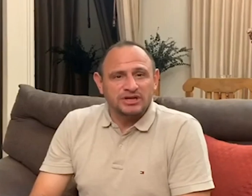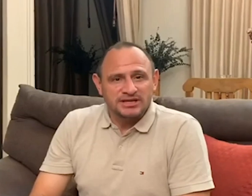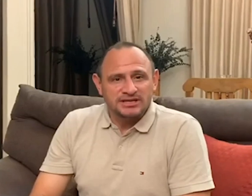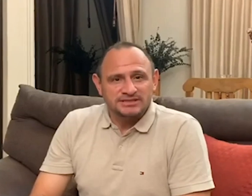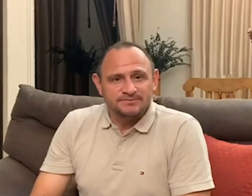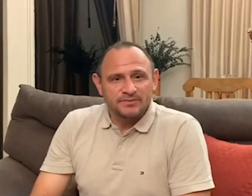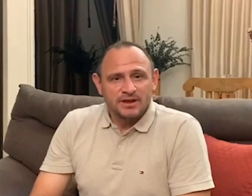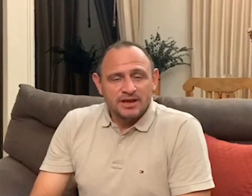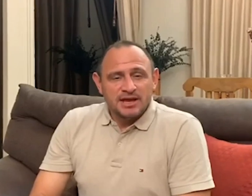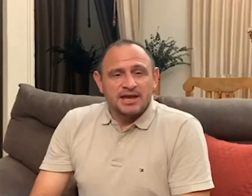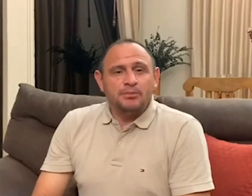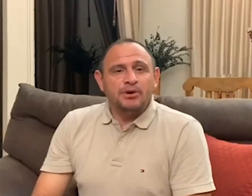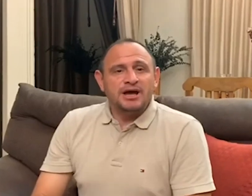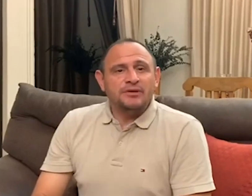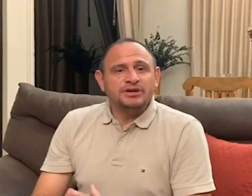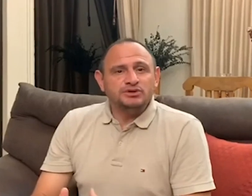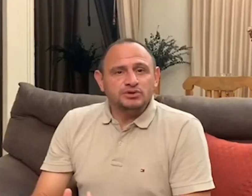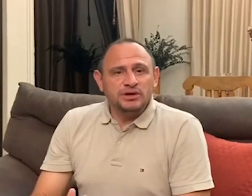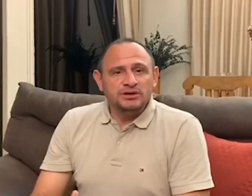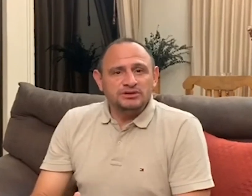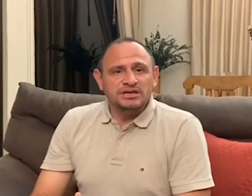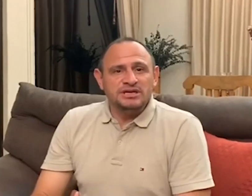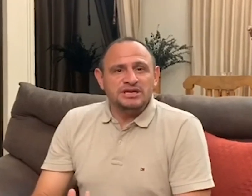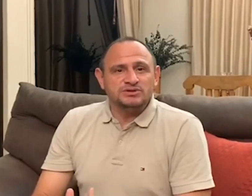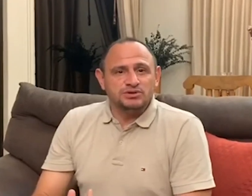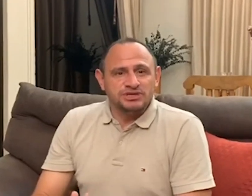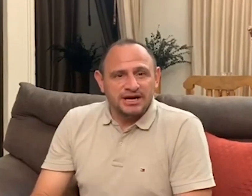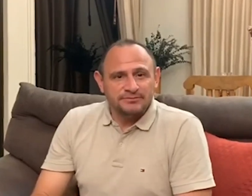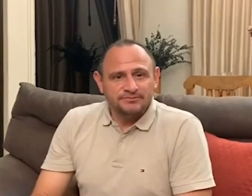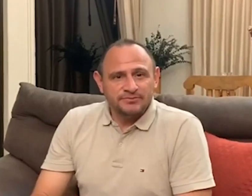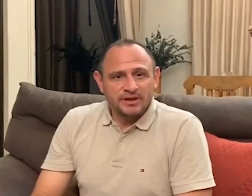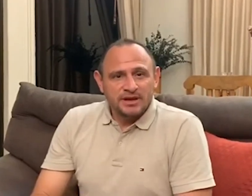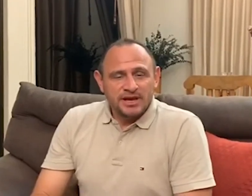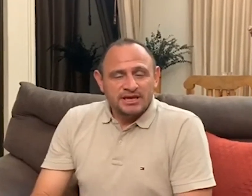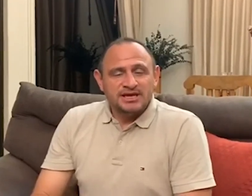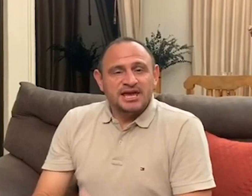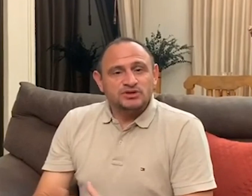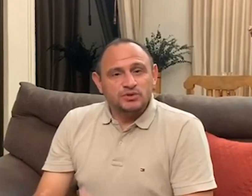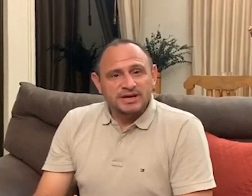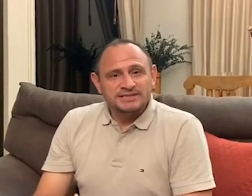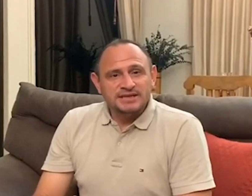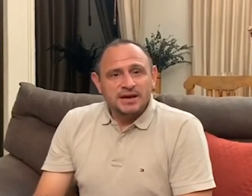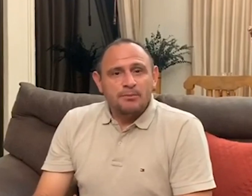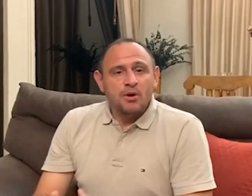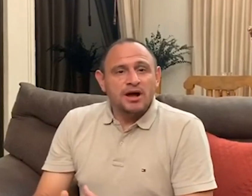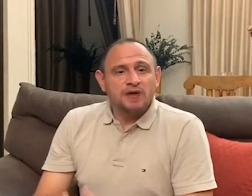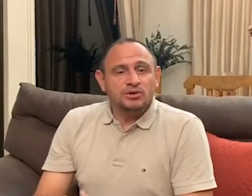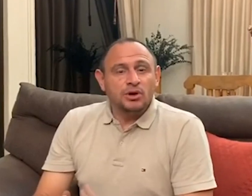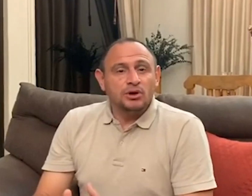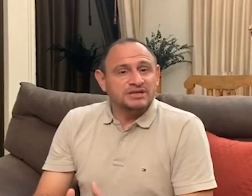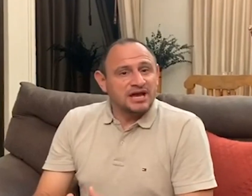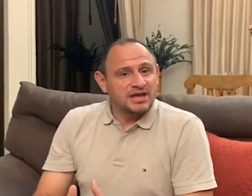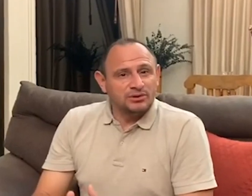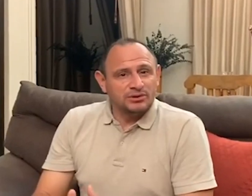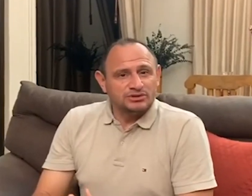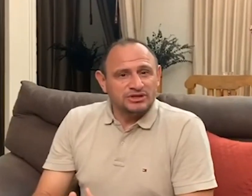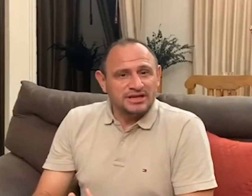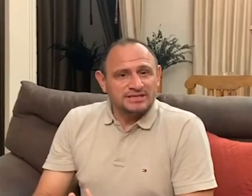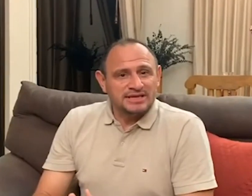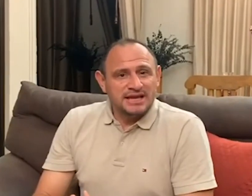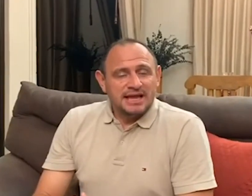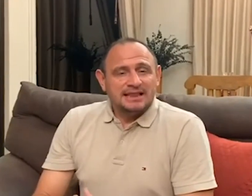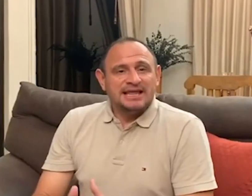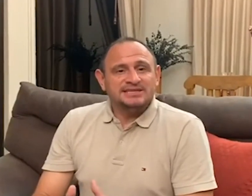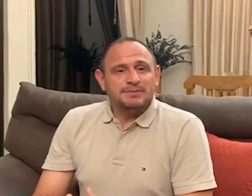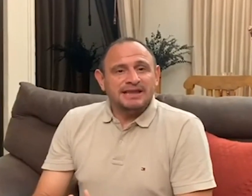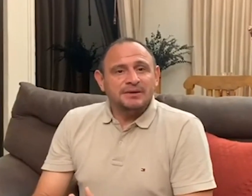todos ustedes, que puedan abrir sus oídos y escuchar, y que a su vez pongan todos y cada uno de